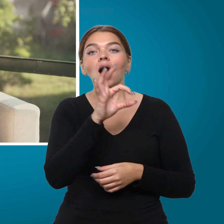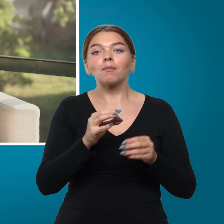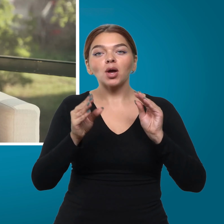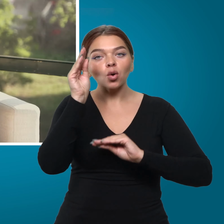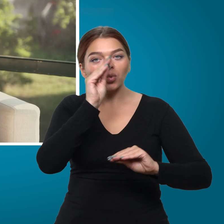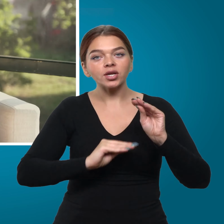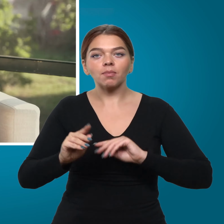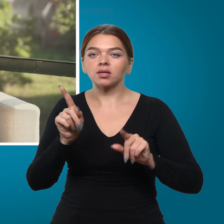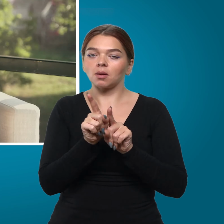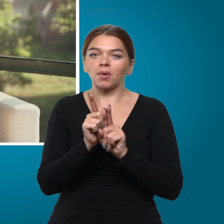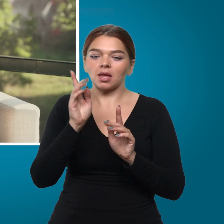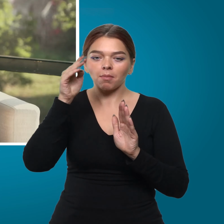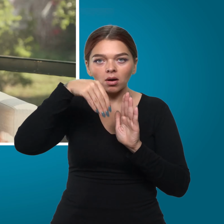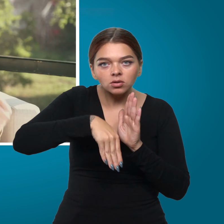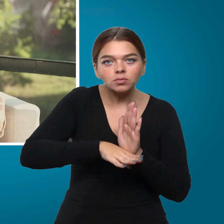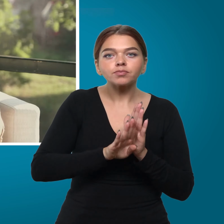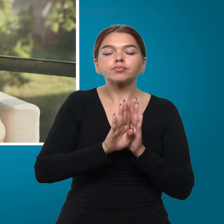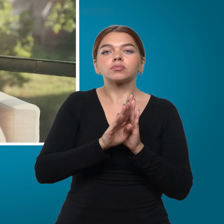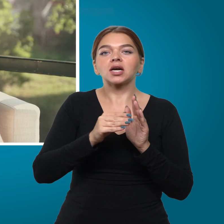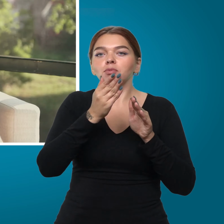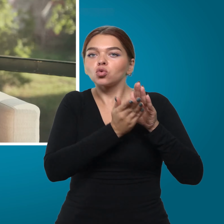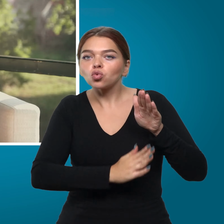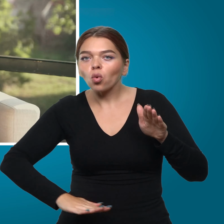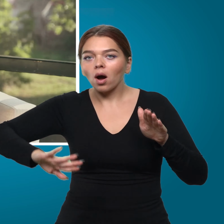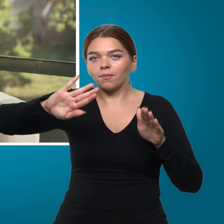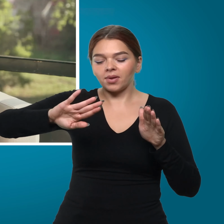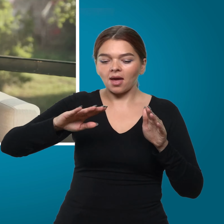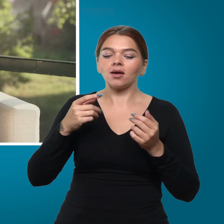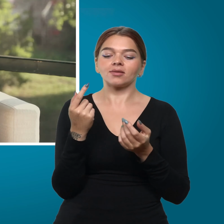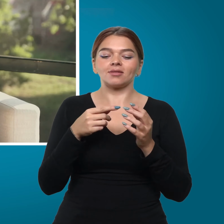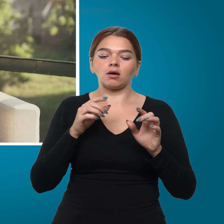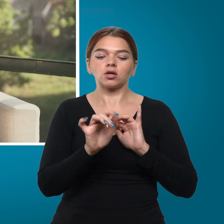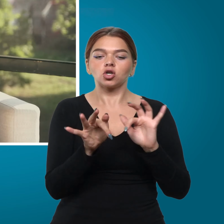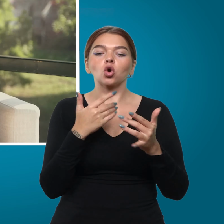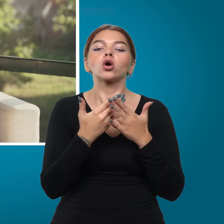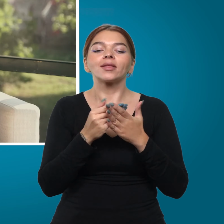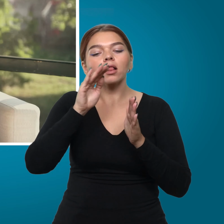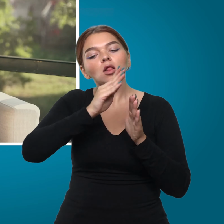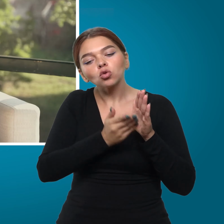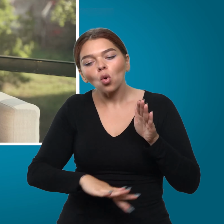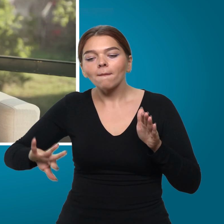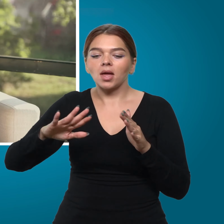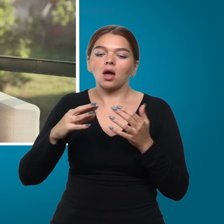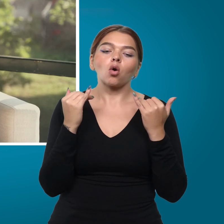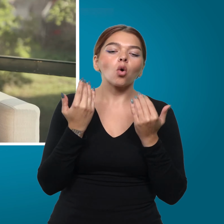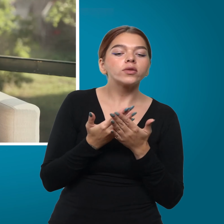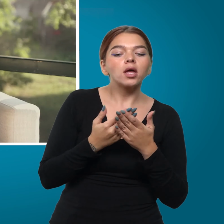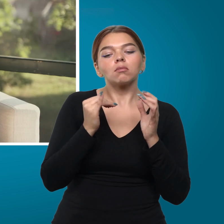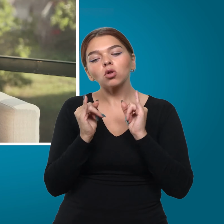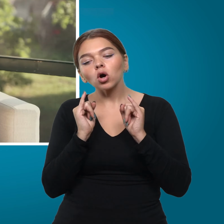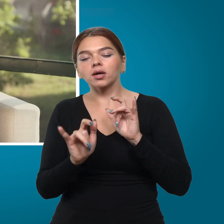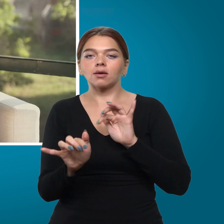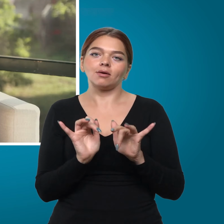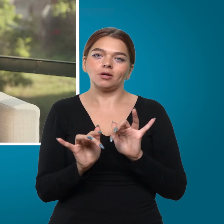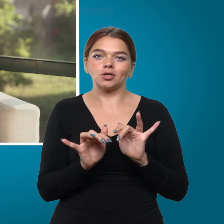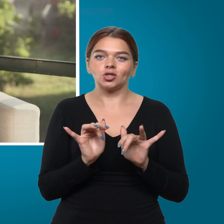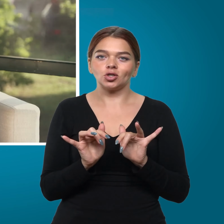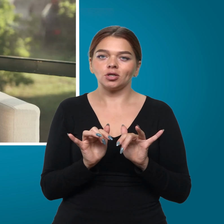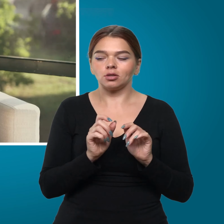bet neparašau, bet galiausiai žiūri, kad jau pradedi rašyti tai, ką reikia. Tai su kūryba irgi lygiai tas pats būdavo, kad duobė